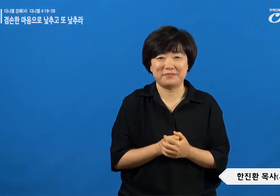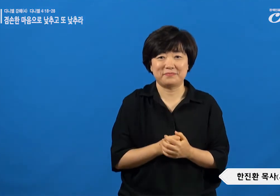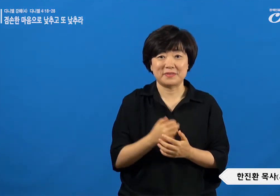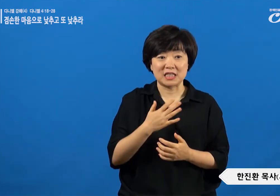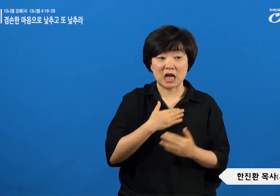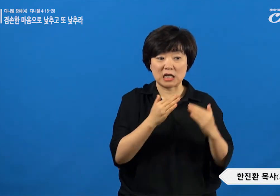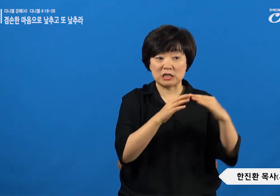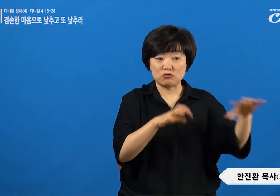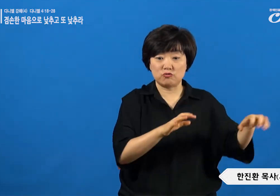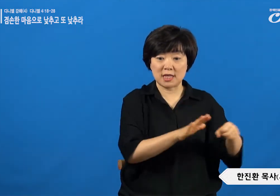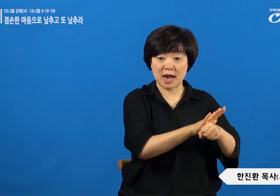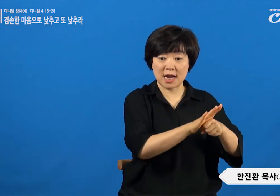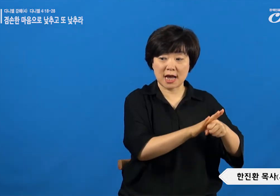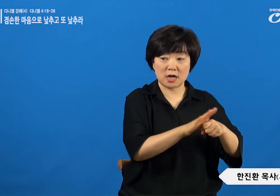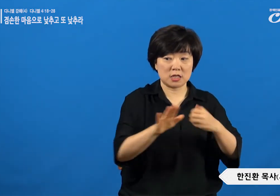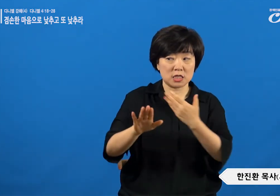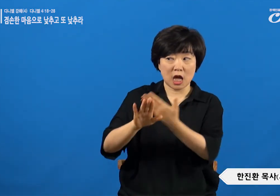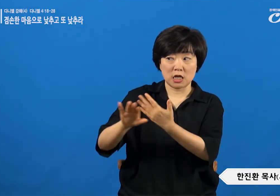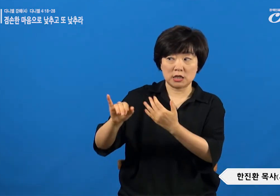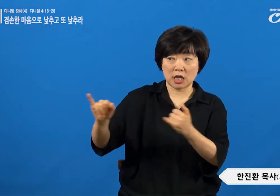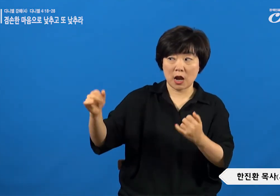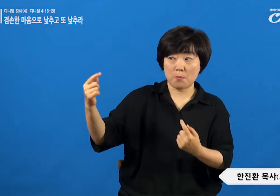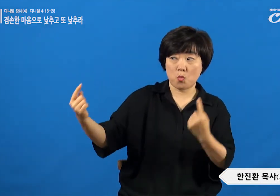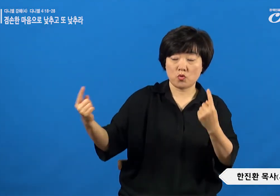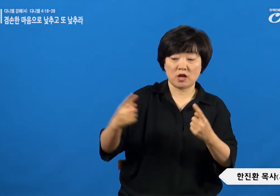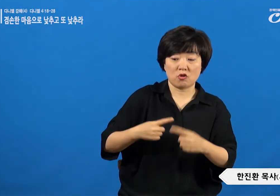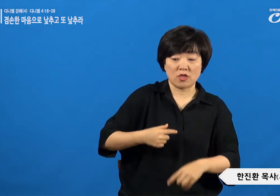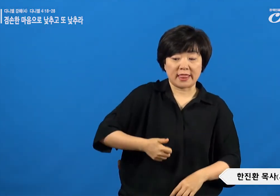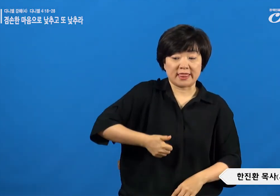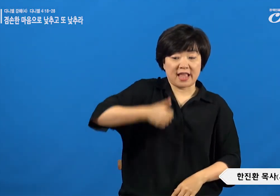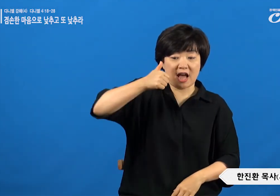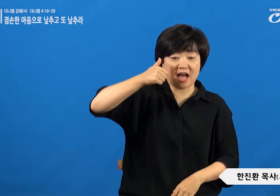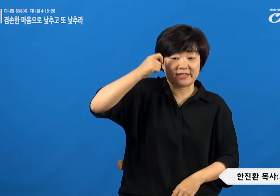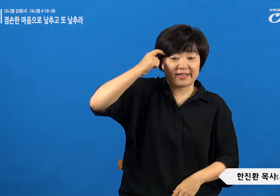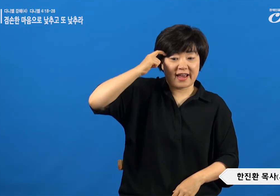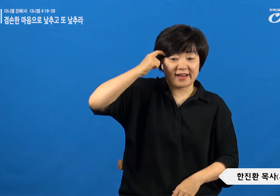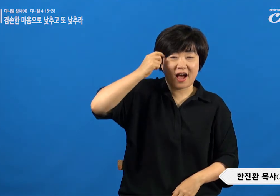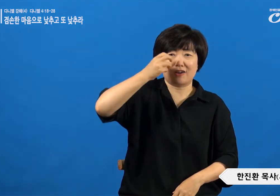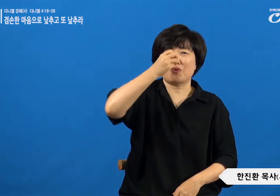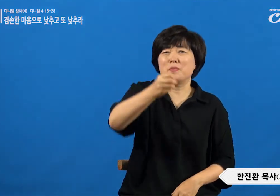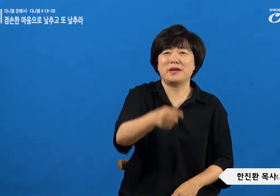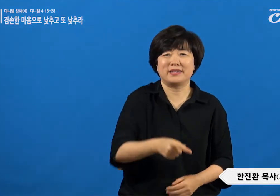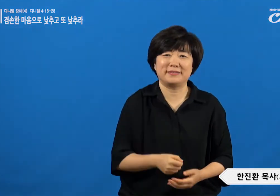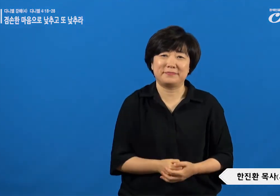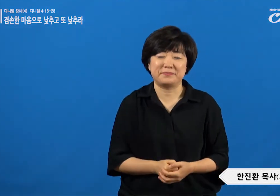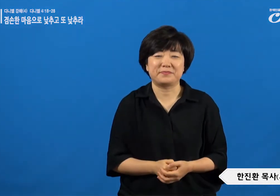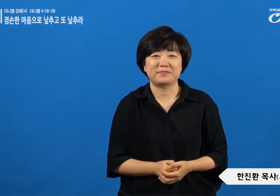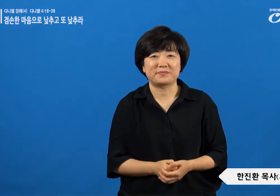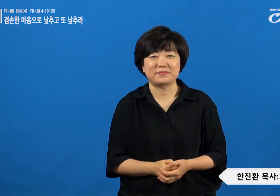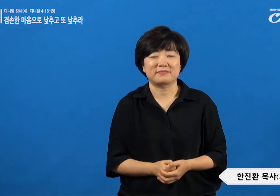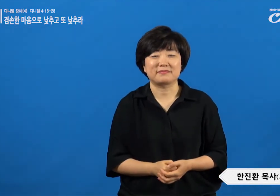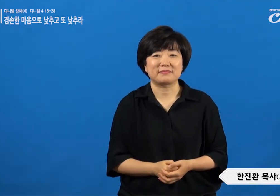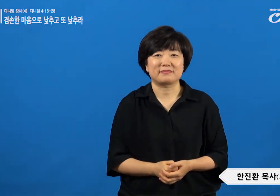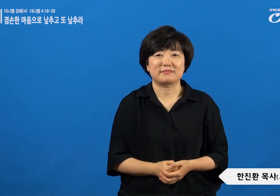나는 이웃 사랑에서만큼은 다른 사람보다는 나아 하는 우월의식, 그게 바로 교만이죠.